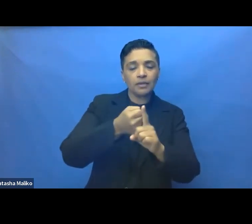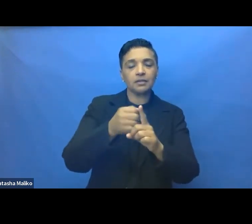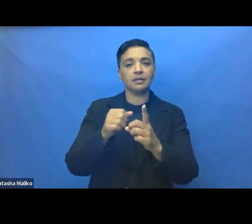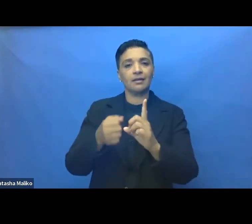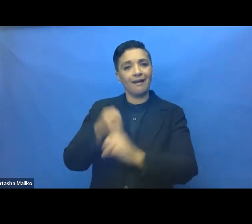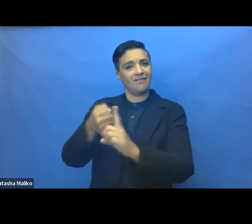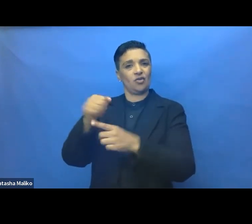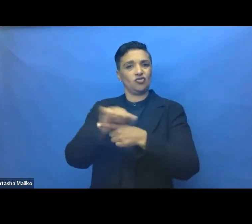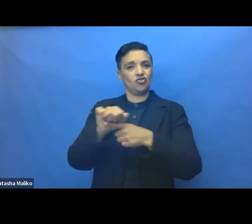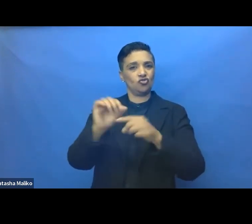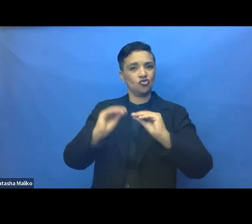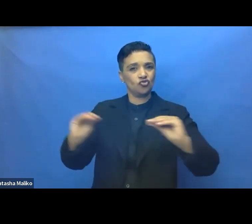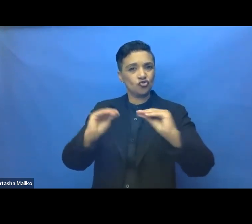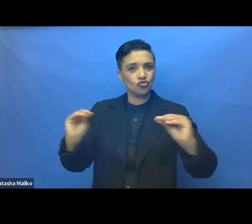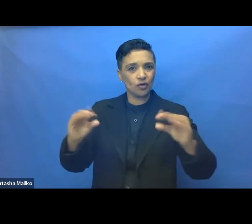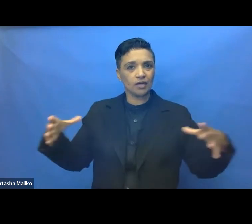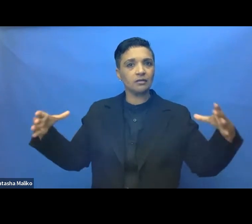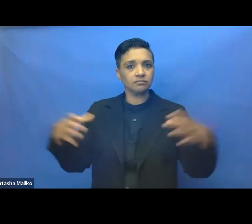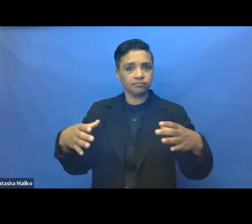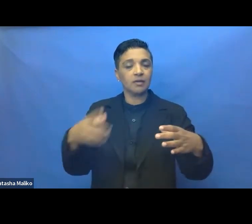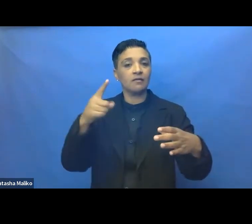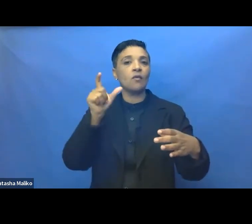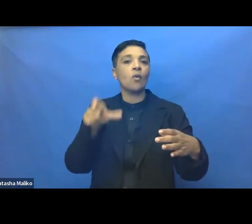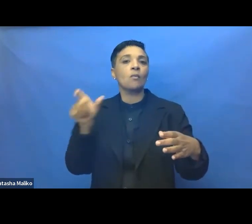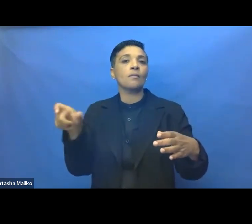du changement climatique. Nous avons également conduit